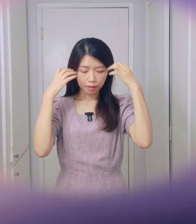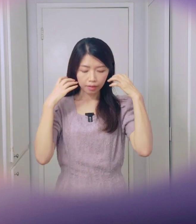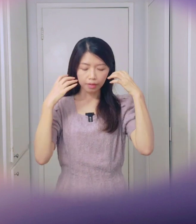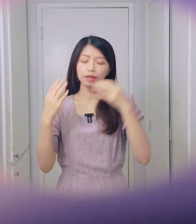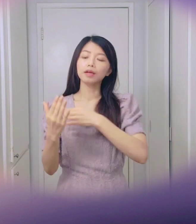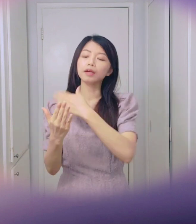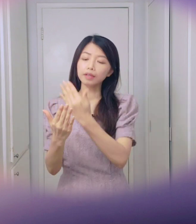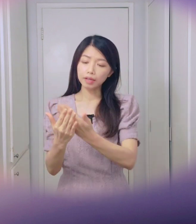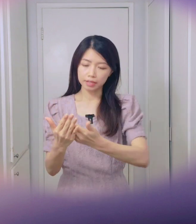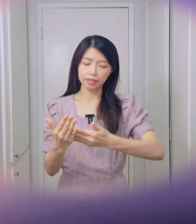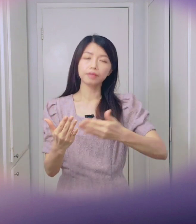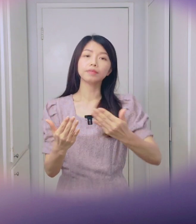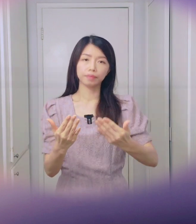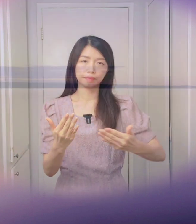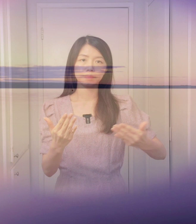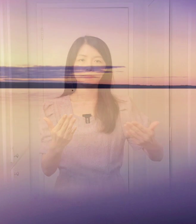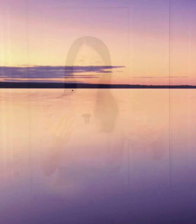피를 흘리신